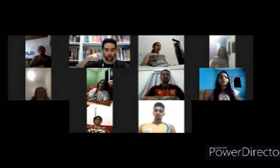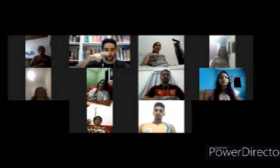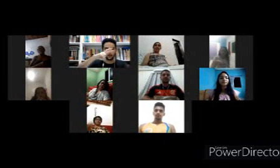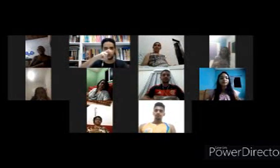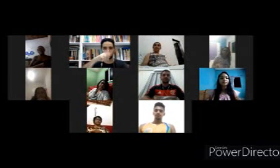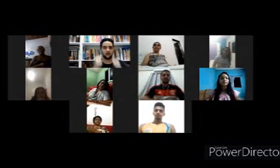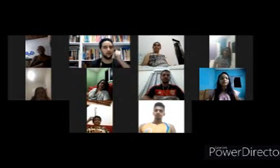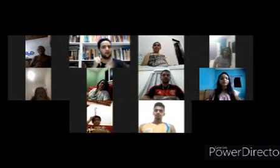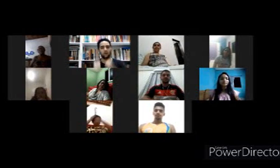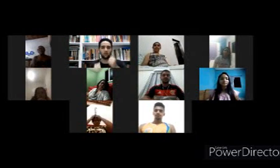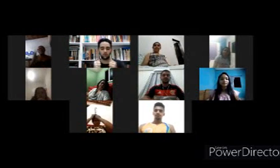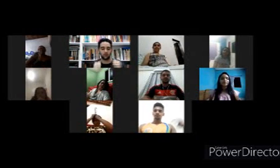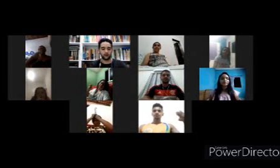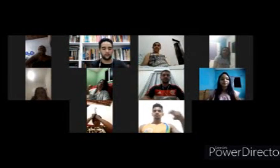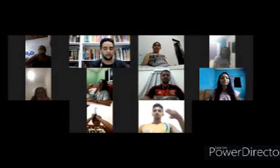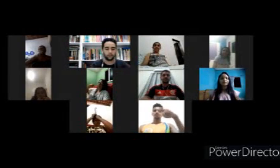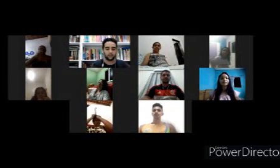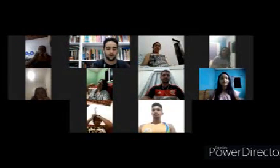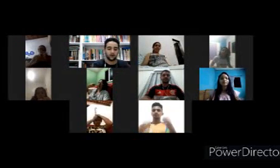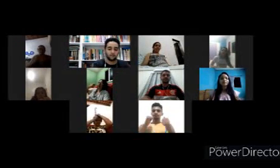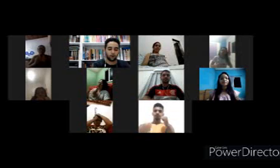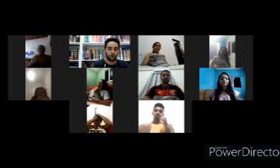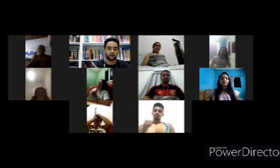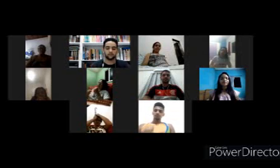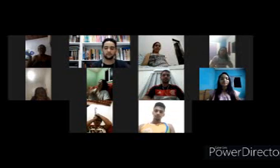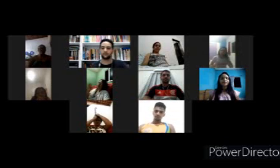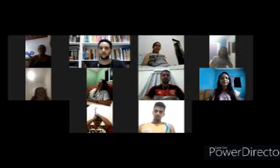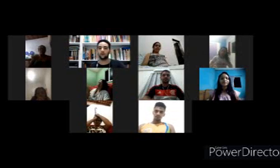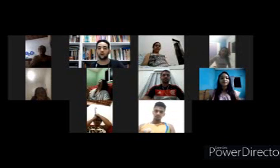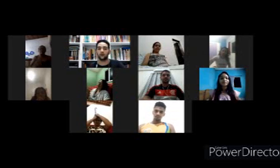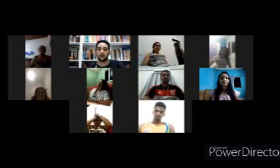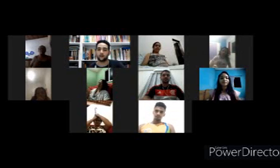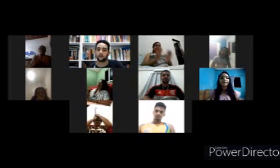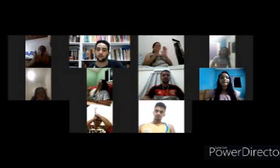Correr e correr. Porta. Professor? Oi, Alisson.